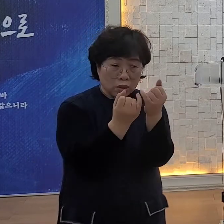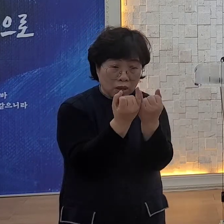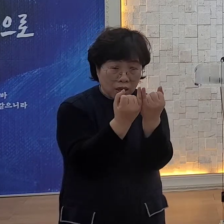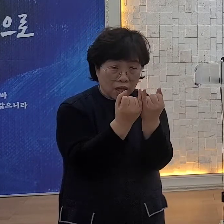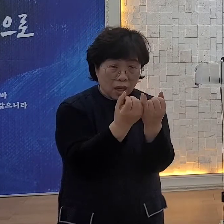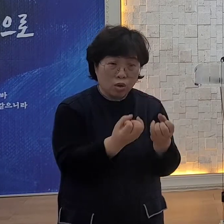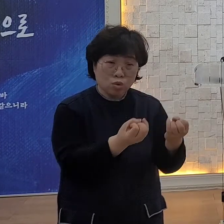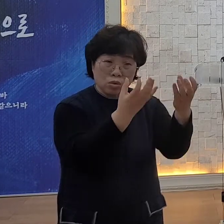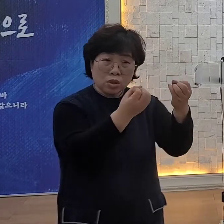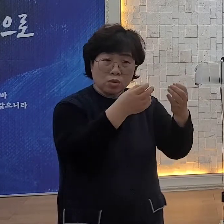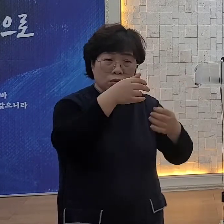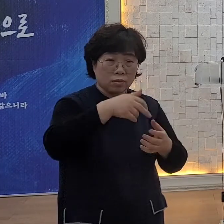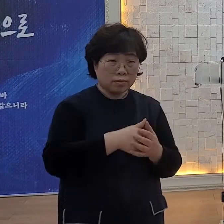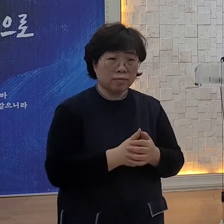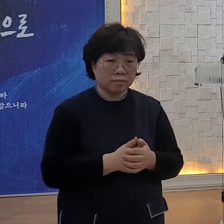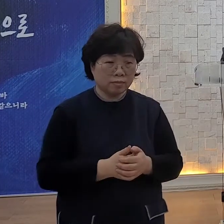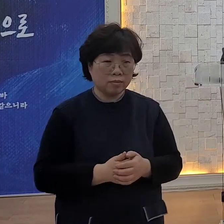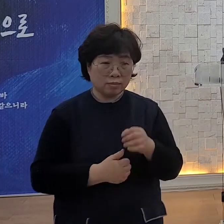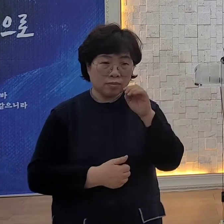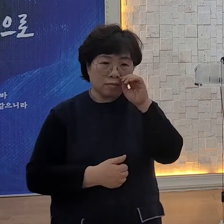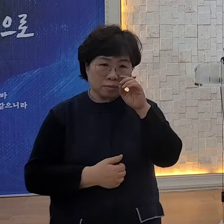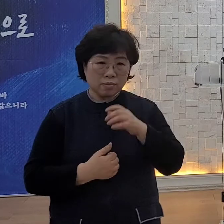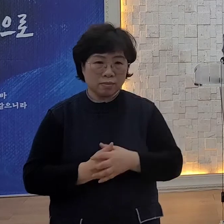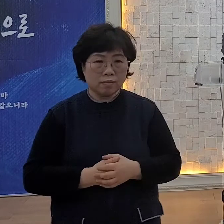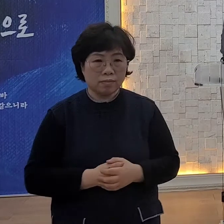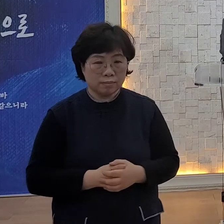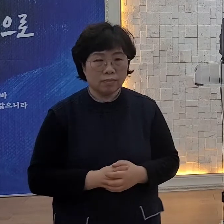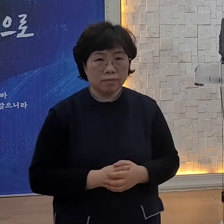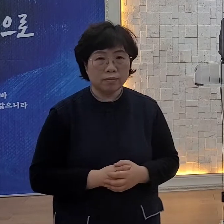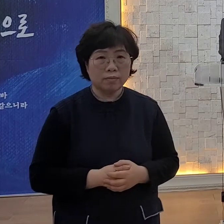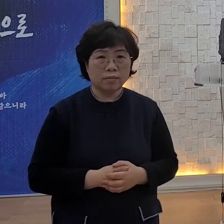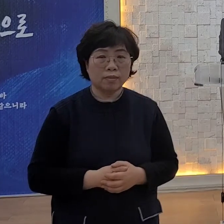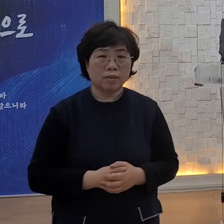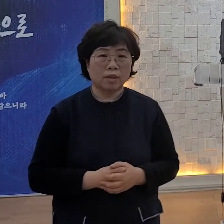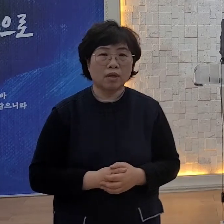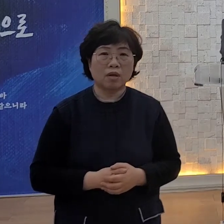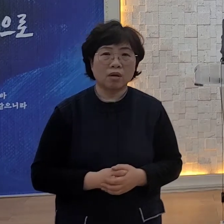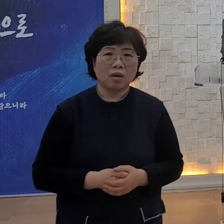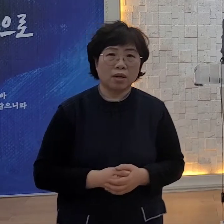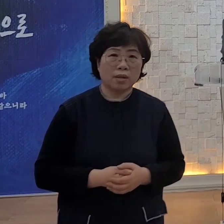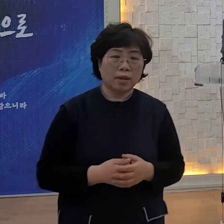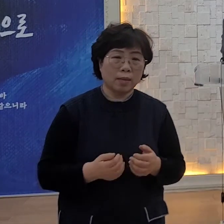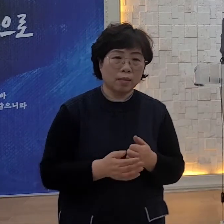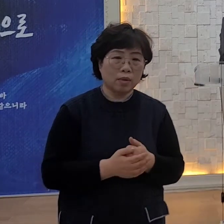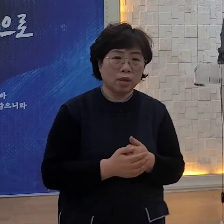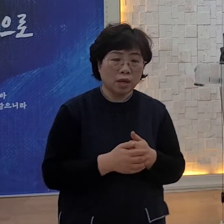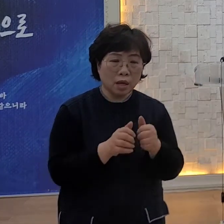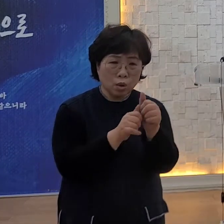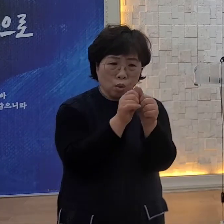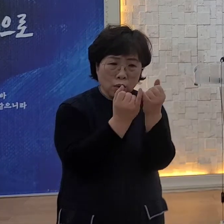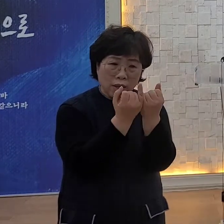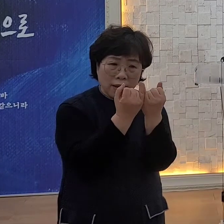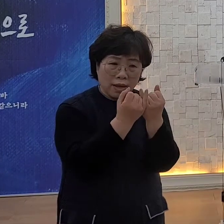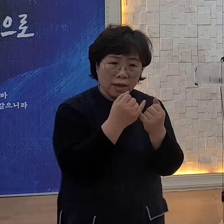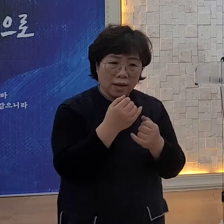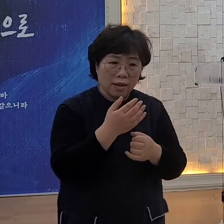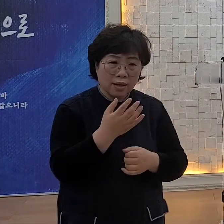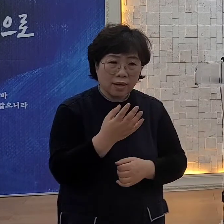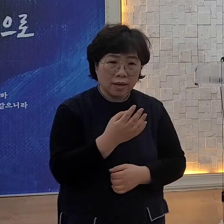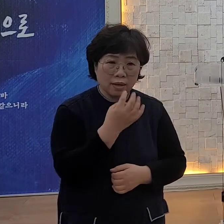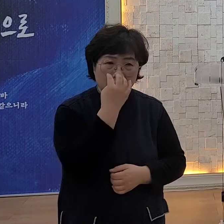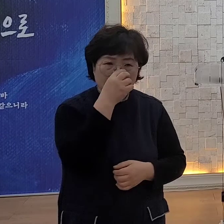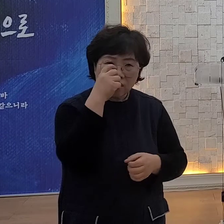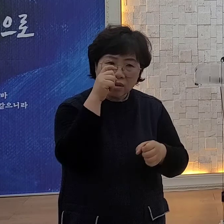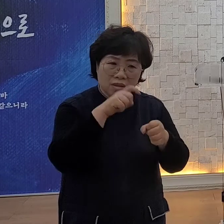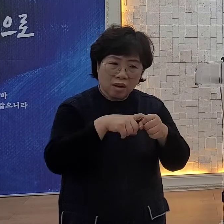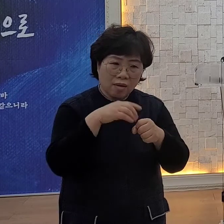퀴어 축제라고 그러잖아요. 이런 것들 같은 보면서 동성애가 이런 성적 타락과 연관되어 있다는 것을 부정할 사람이